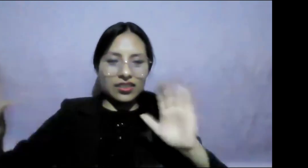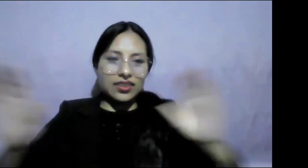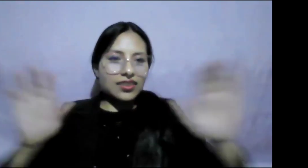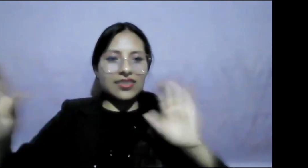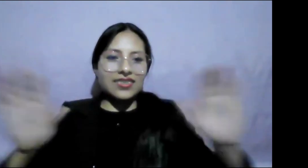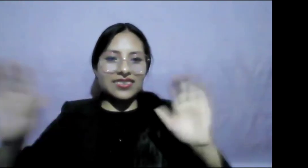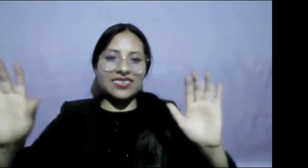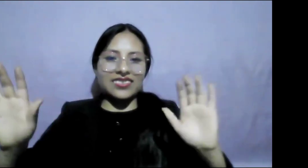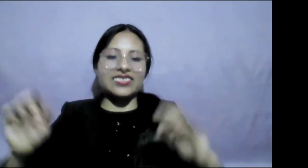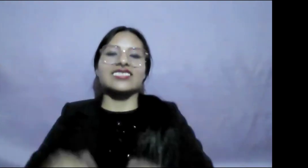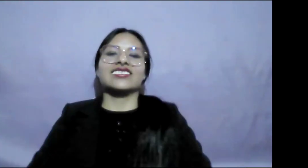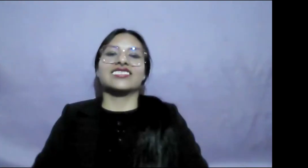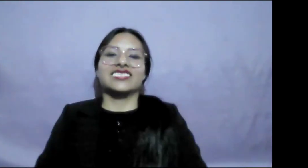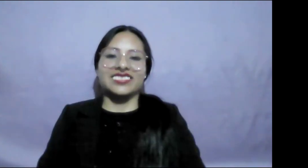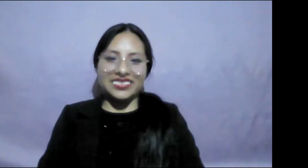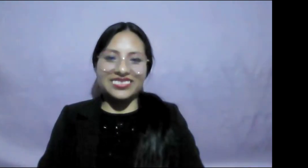bien